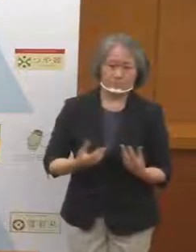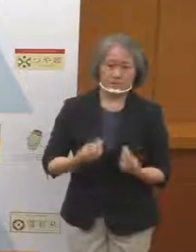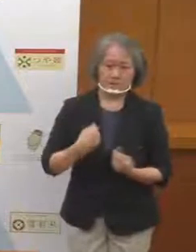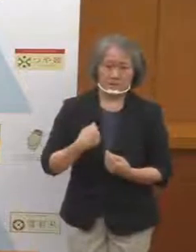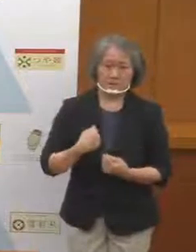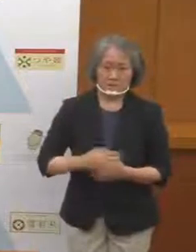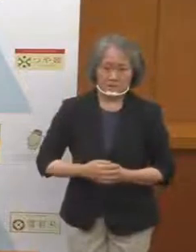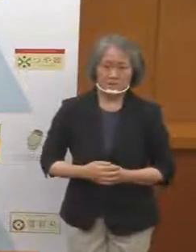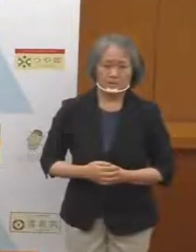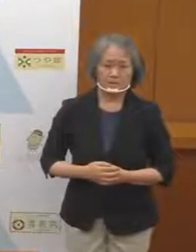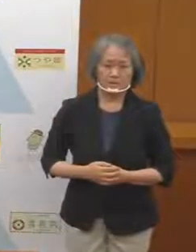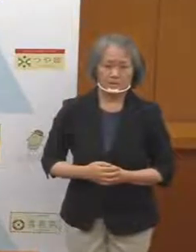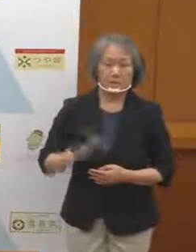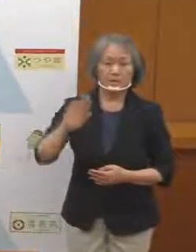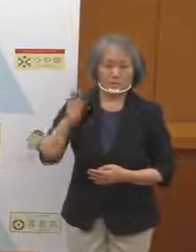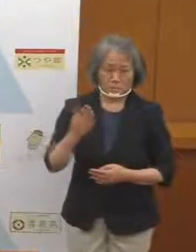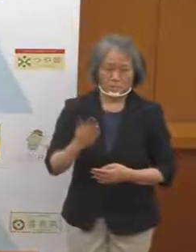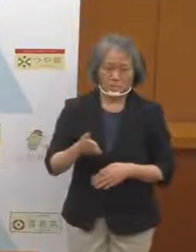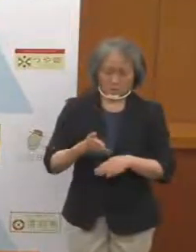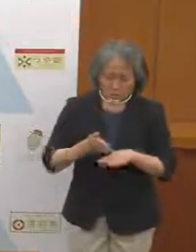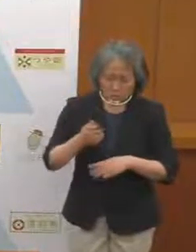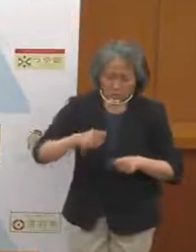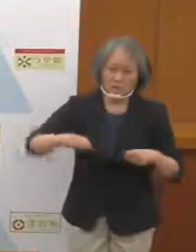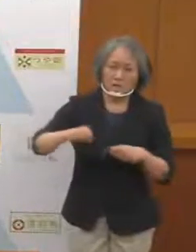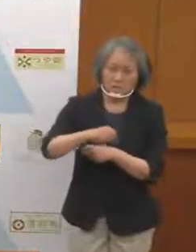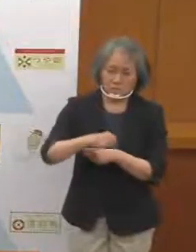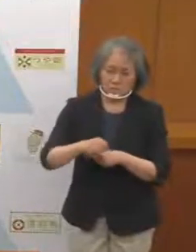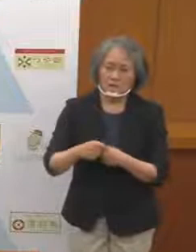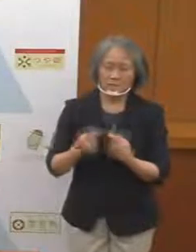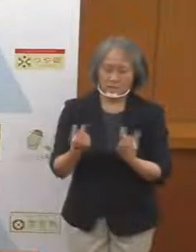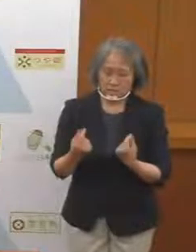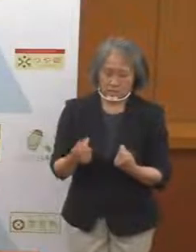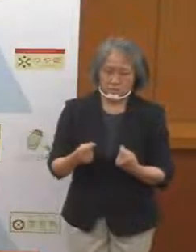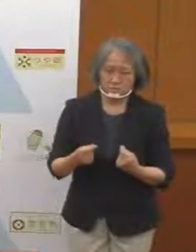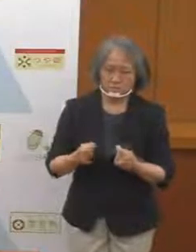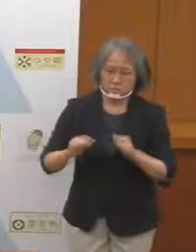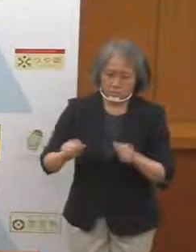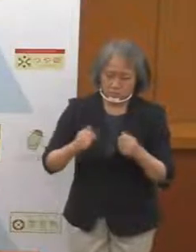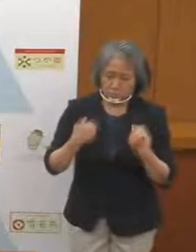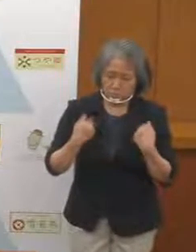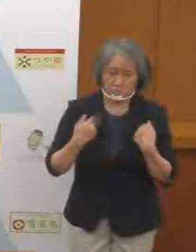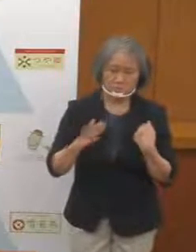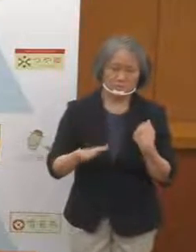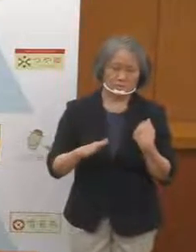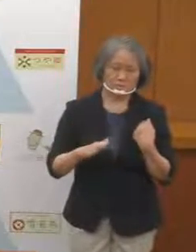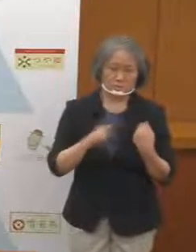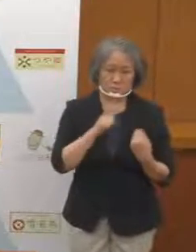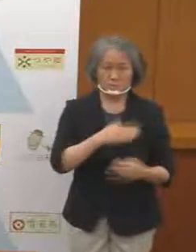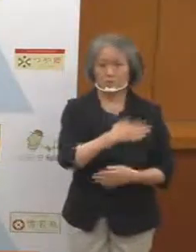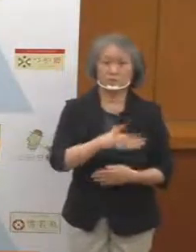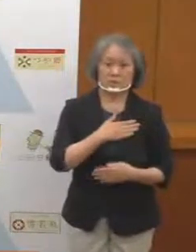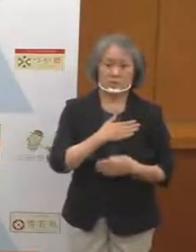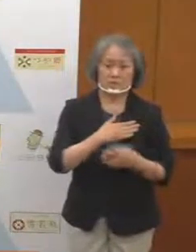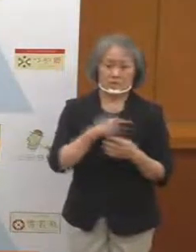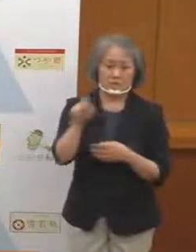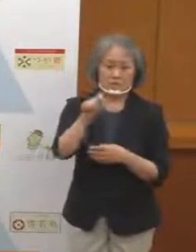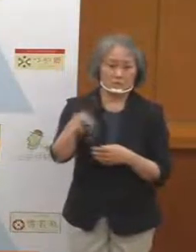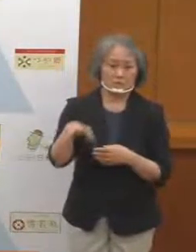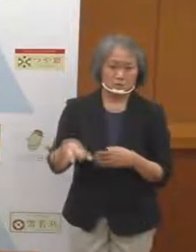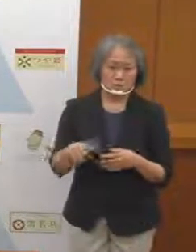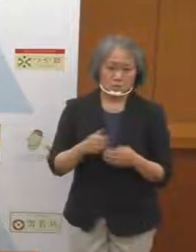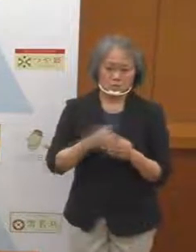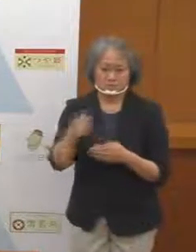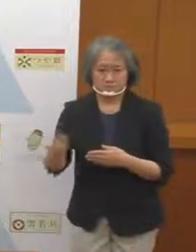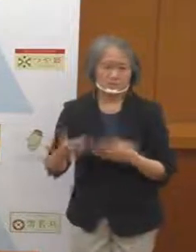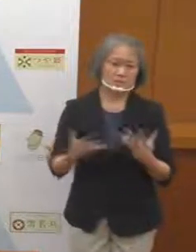やはりでもあの恩返しというものは一度はしなければというような思いであの事務所訪問をさせていただきまし